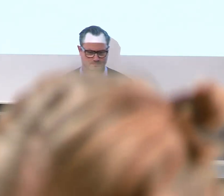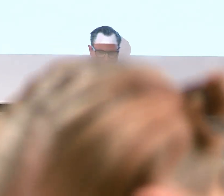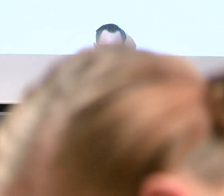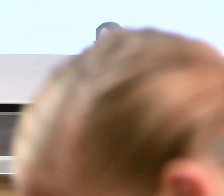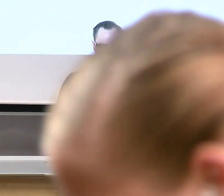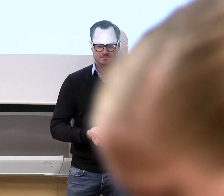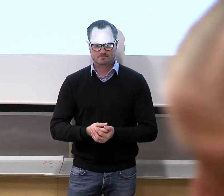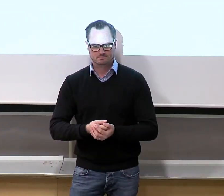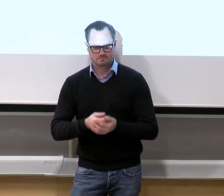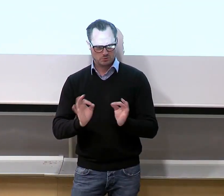svenska som andra språk.